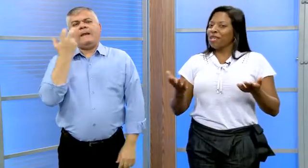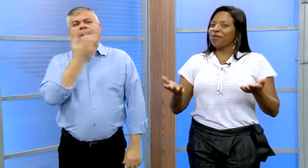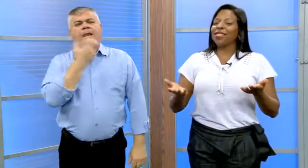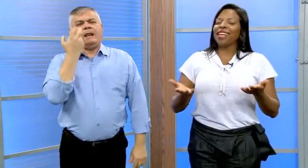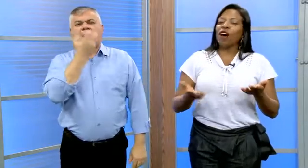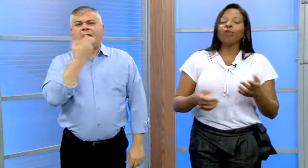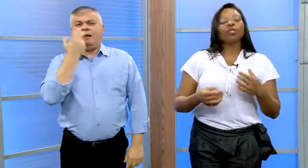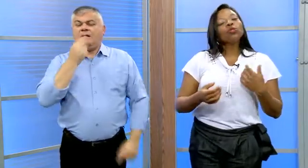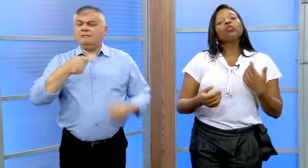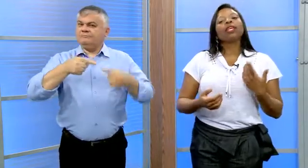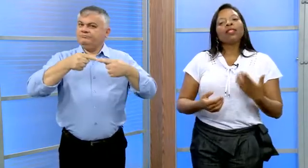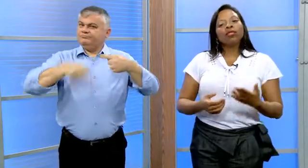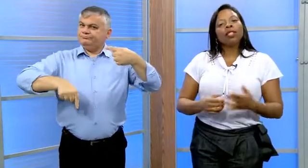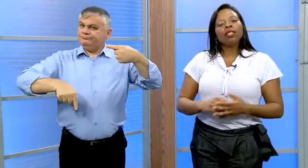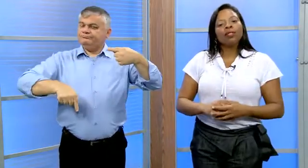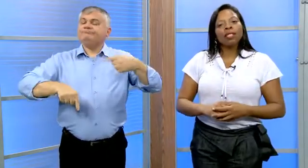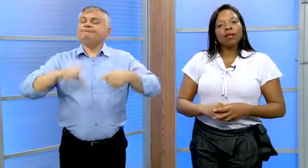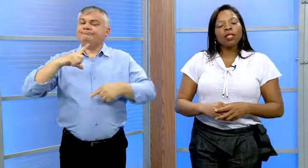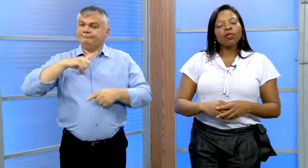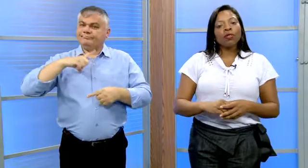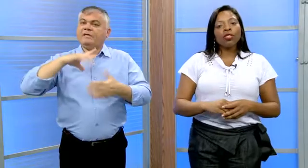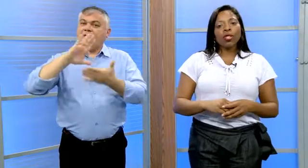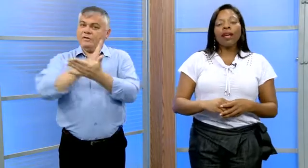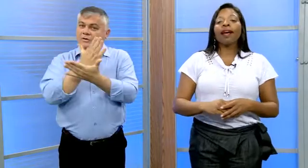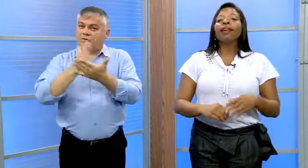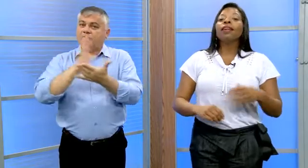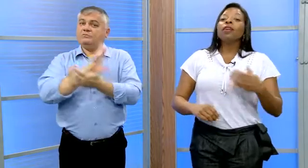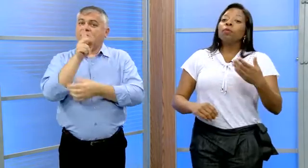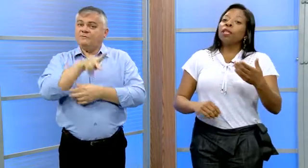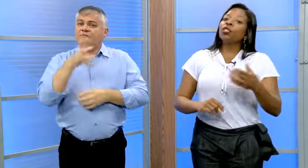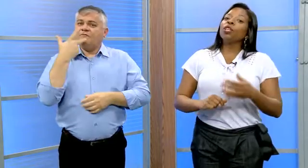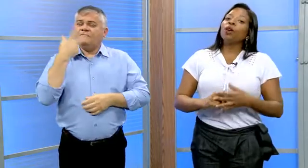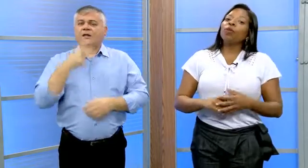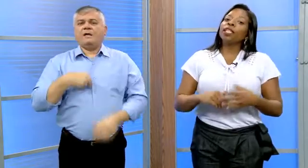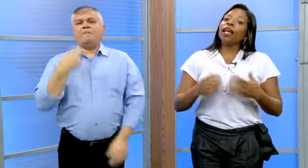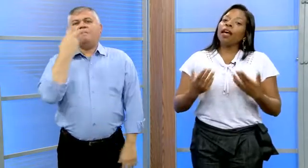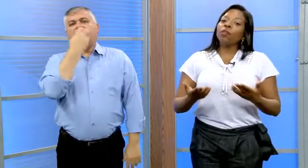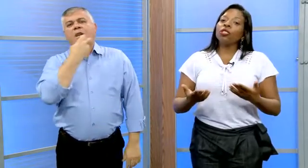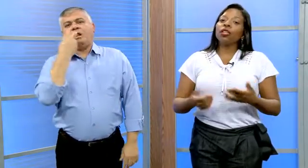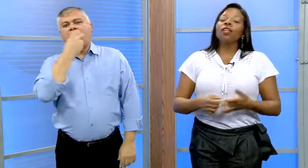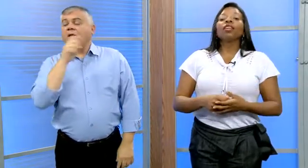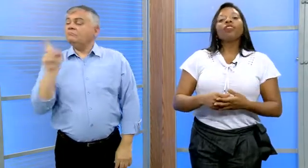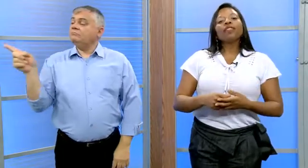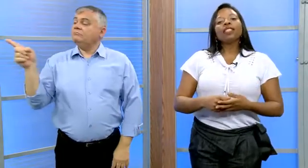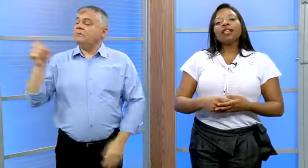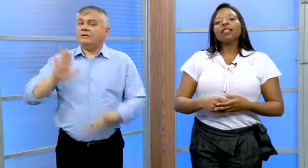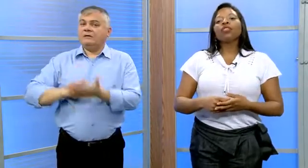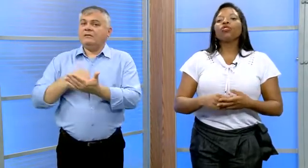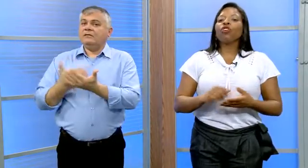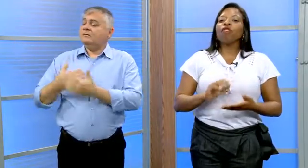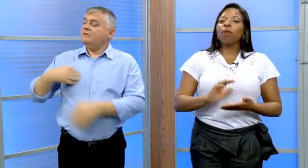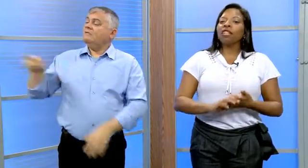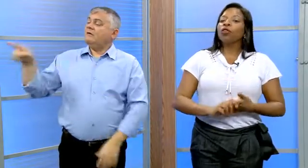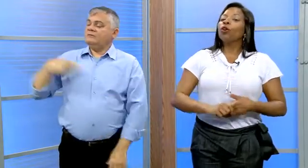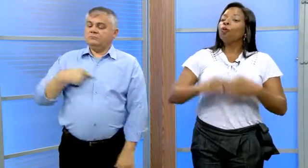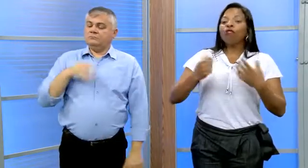mais o ideal, mas muitos ainda utilizam essa metodologia, pediriam ao intérprete que fizesse isso no alfabeto. Por